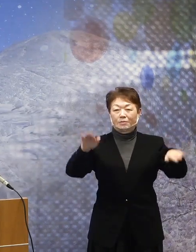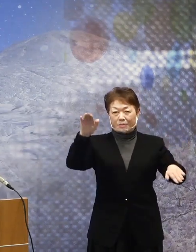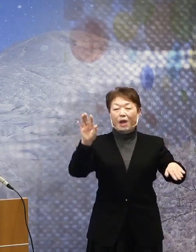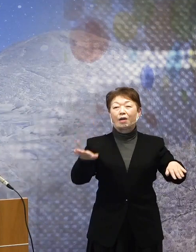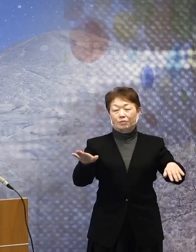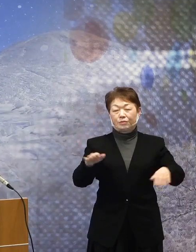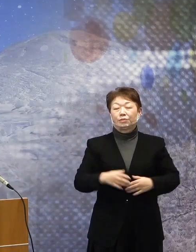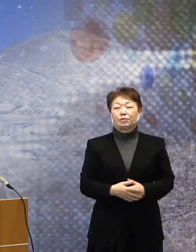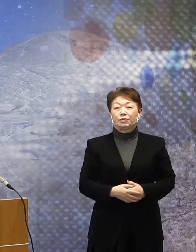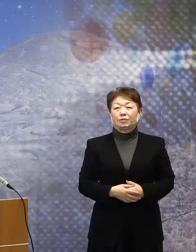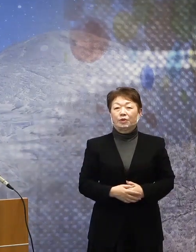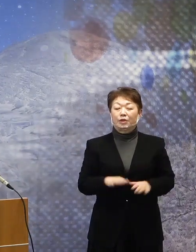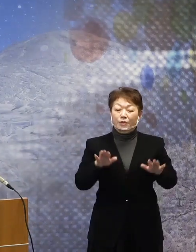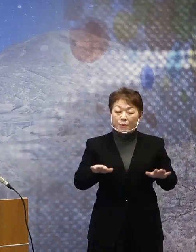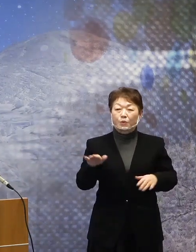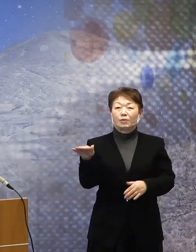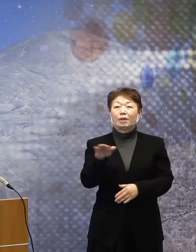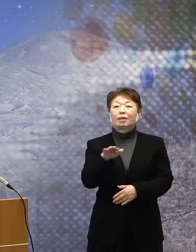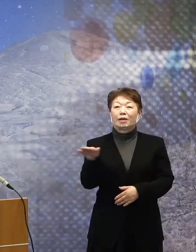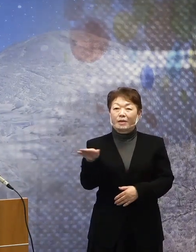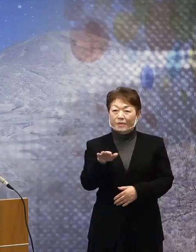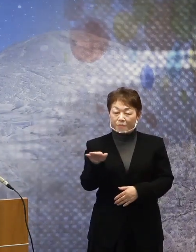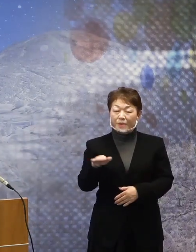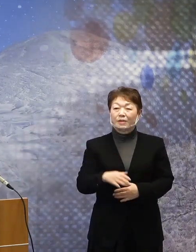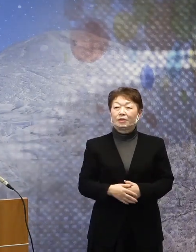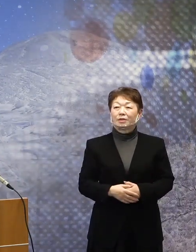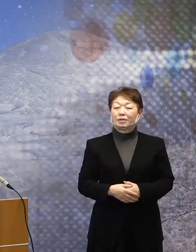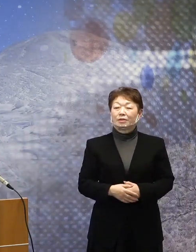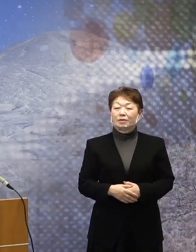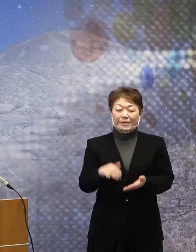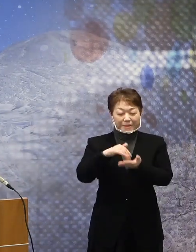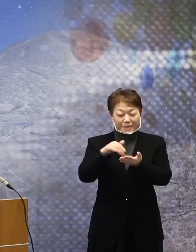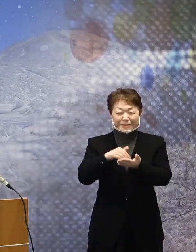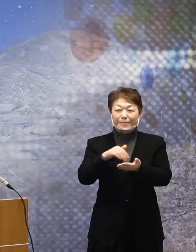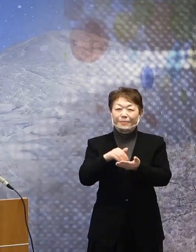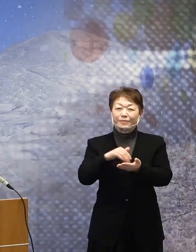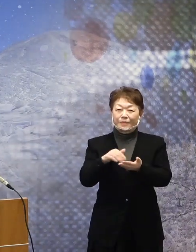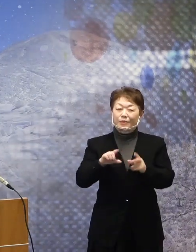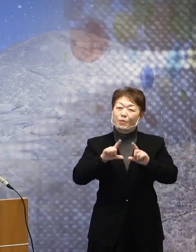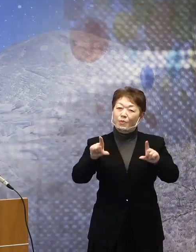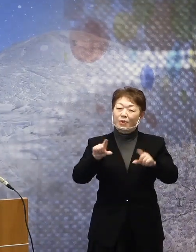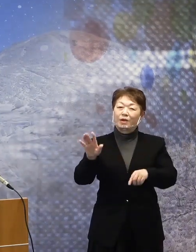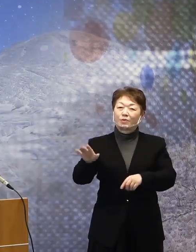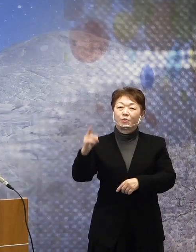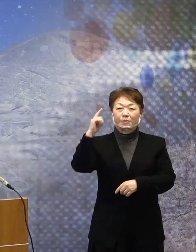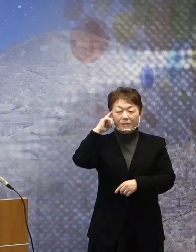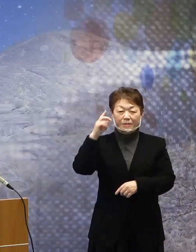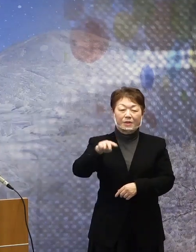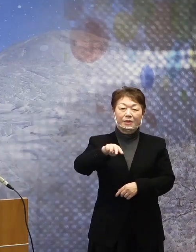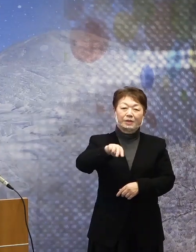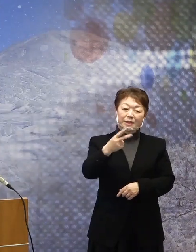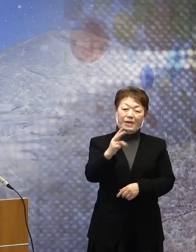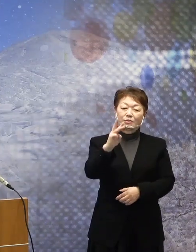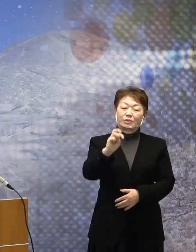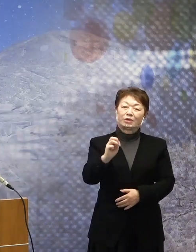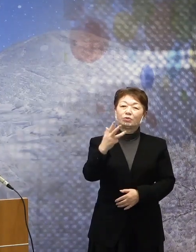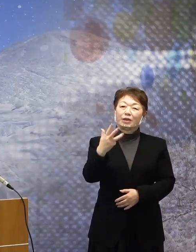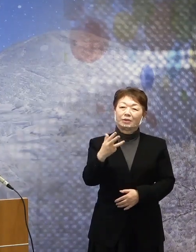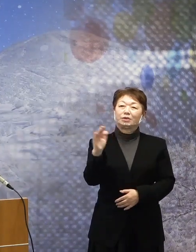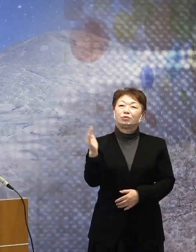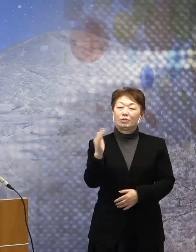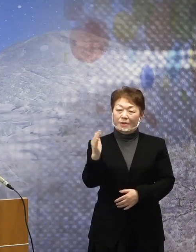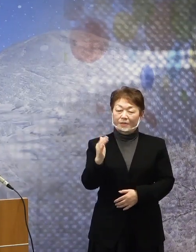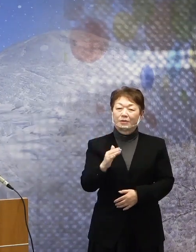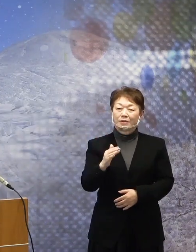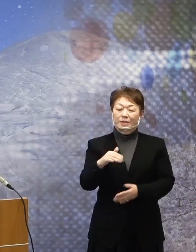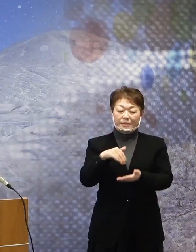明でした。ただし今日時点では、まあ、皆さん多分計算されてるんで報道されると思いますが、238人程度になるはずです。